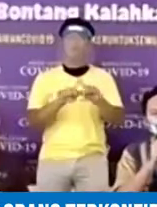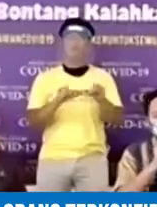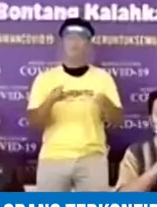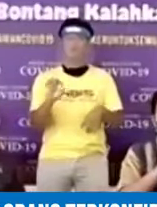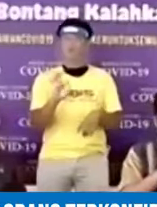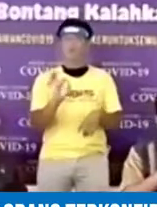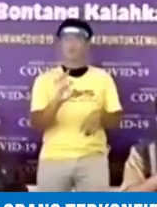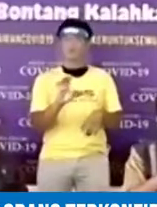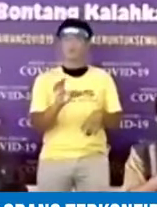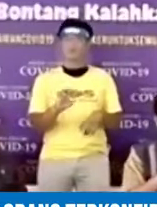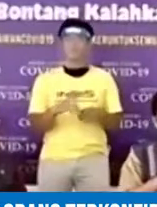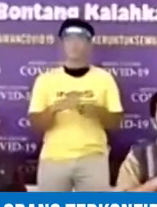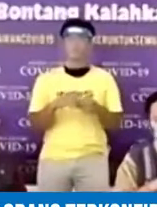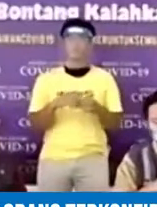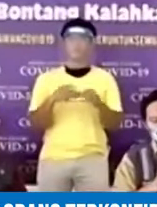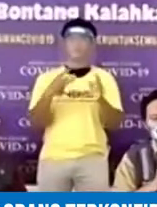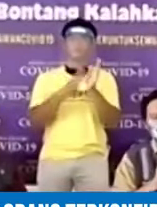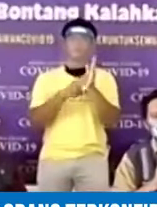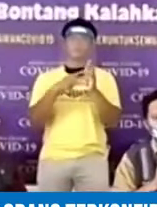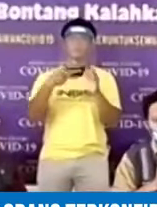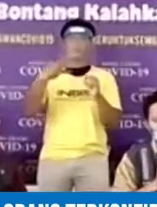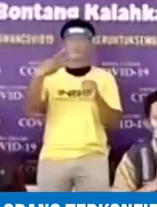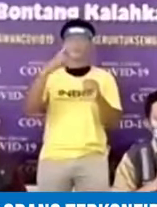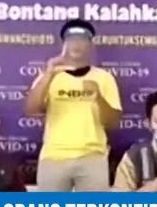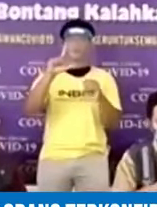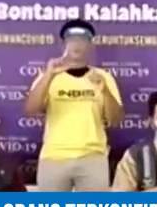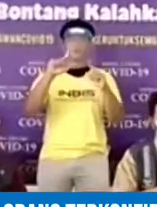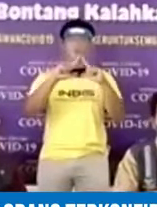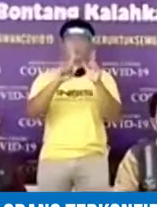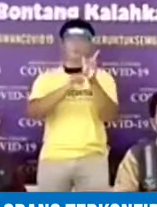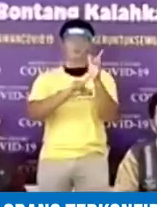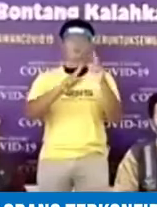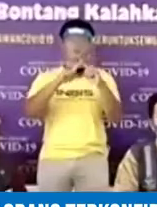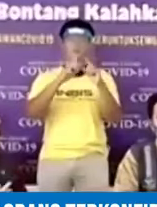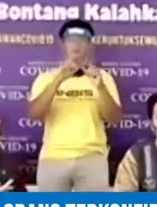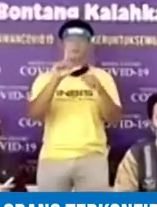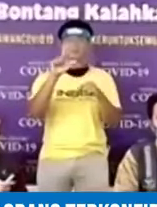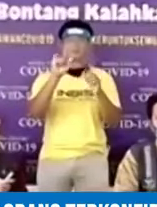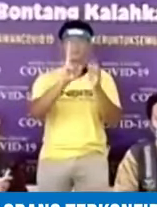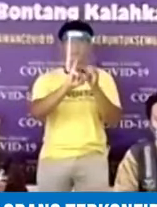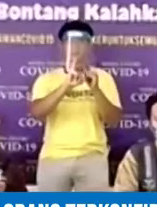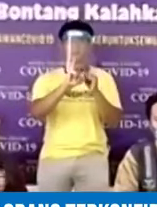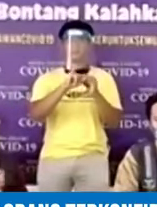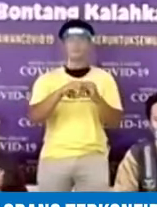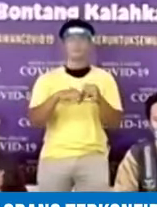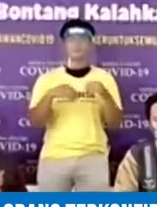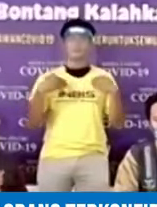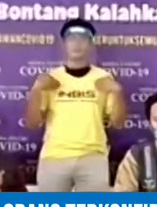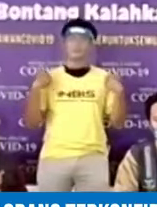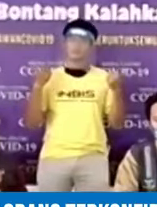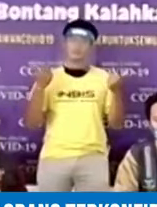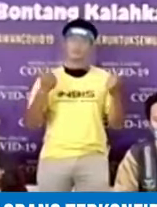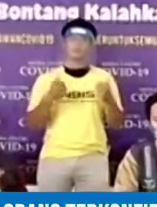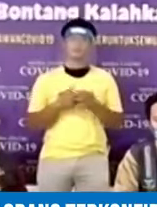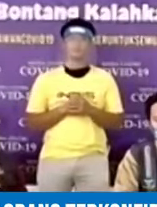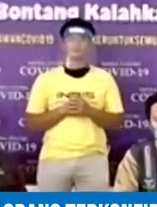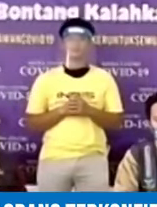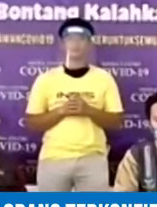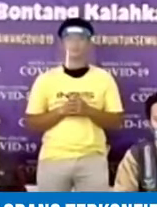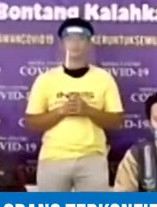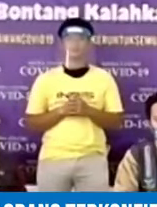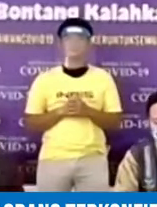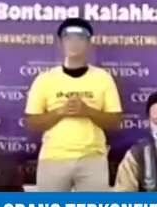bekerja nih di salah satu fasilitas dan saat ini sudah akan pindah ya oh siap-siap oke